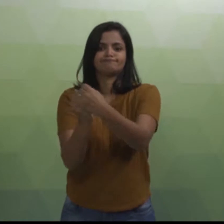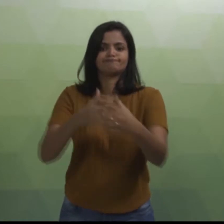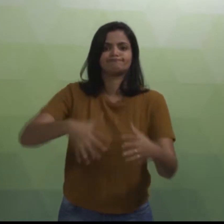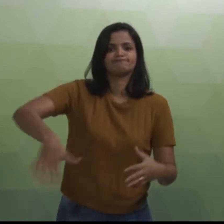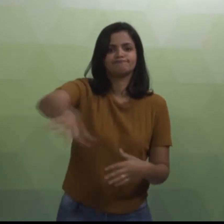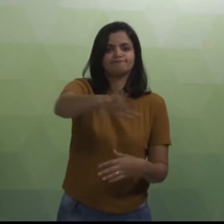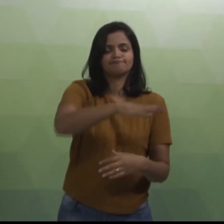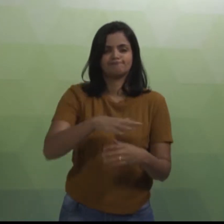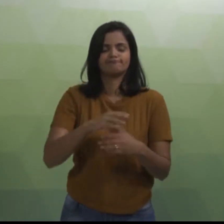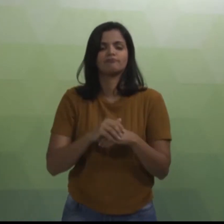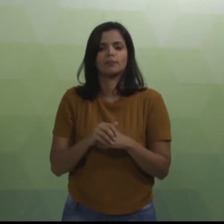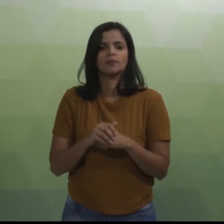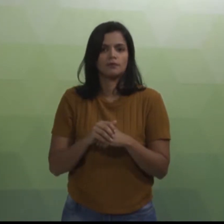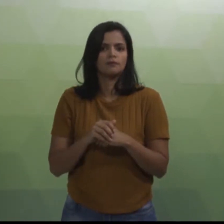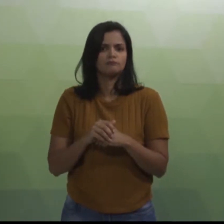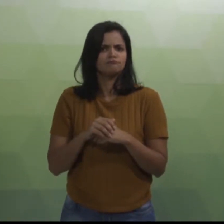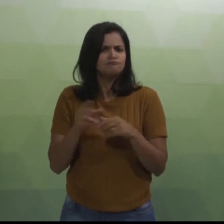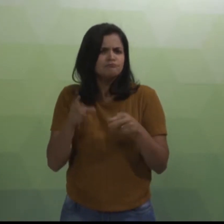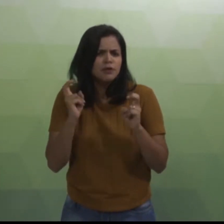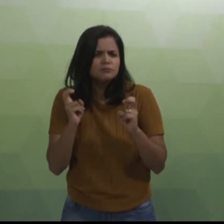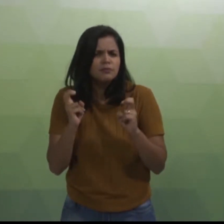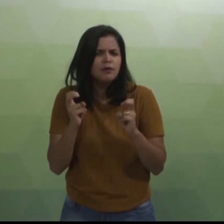a sinalização. Perceberam?